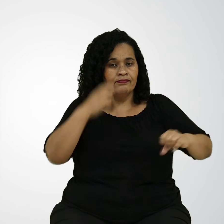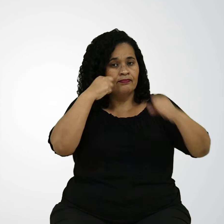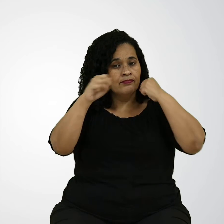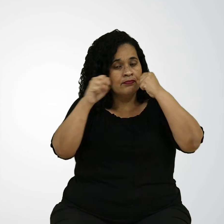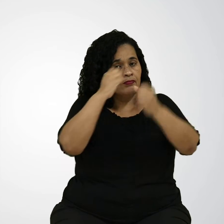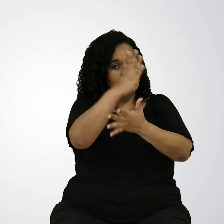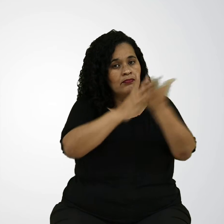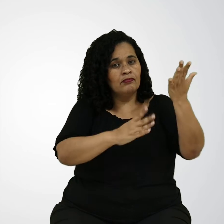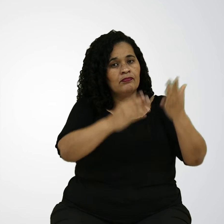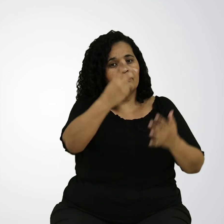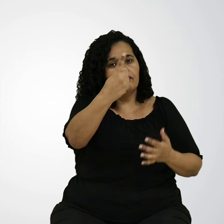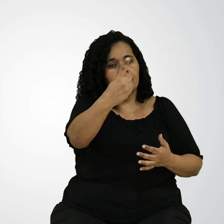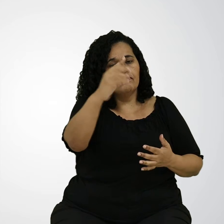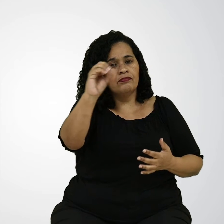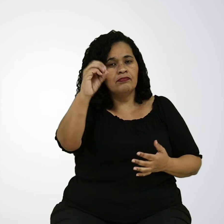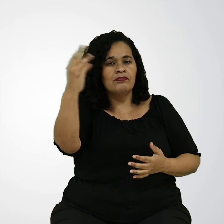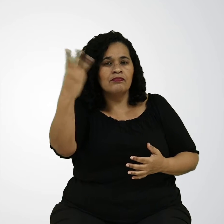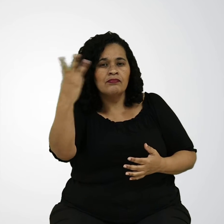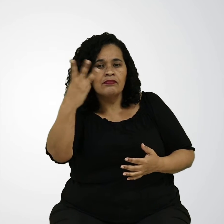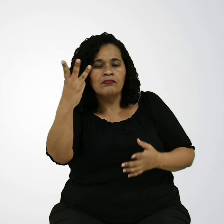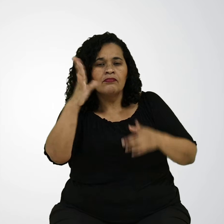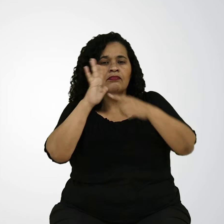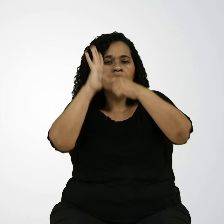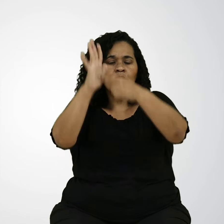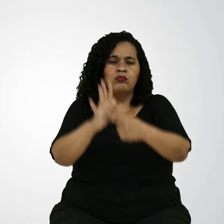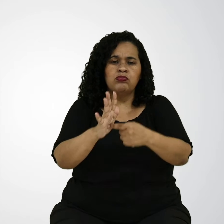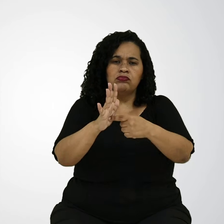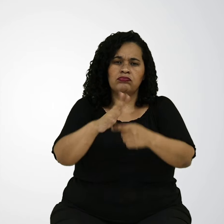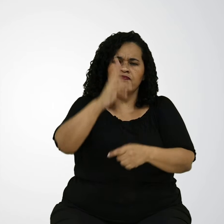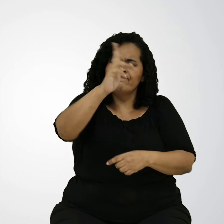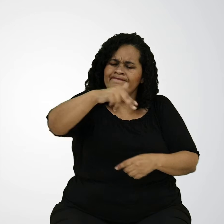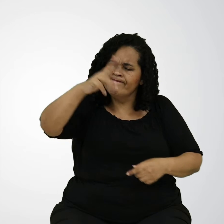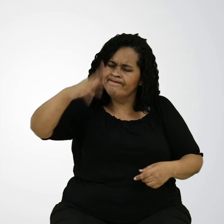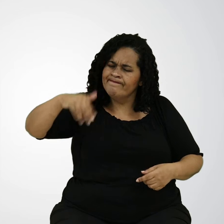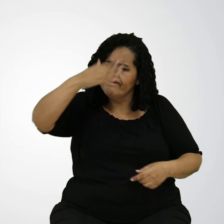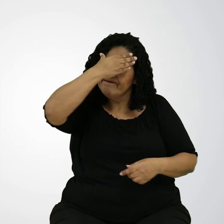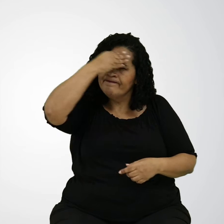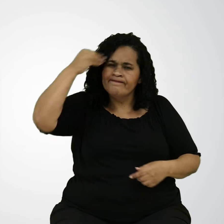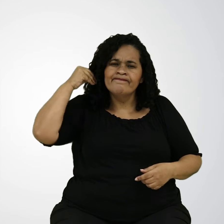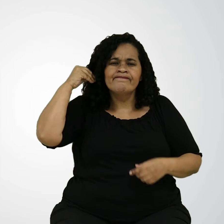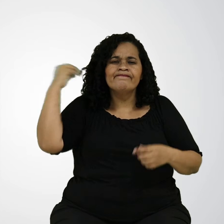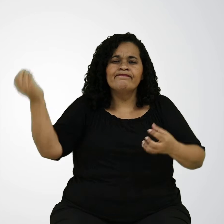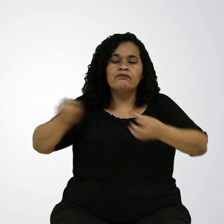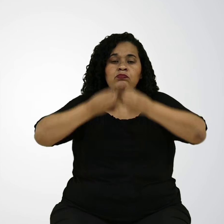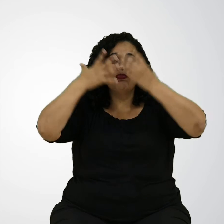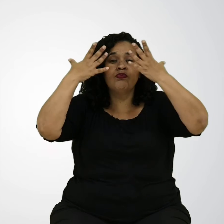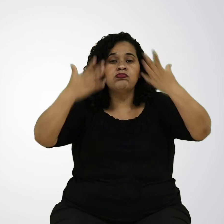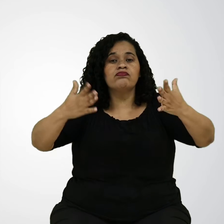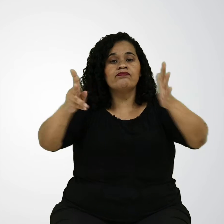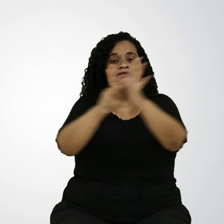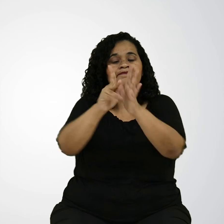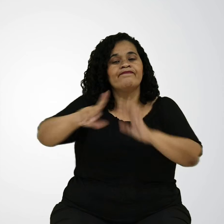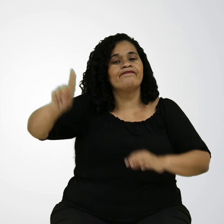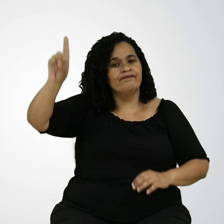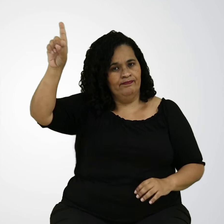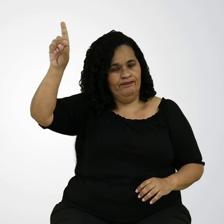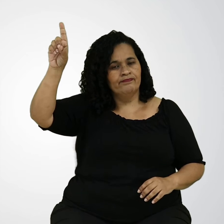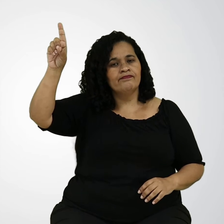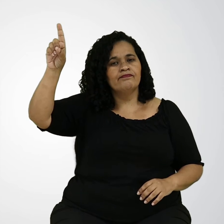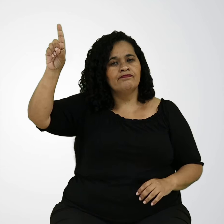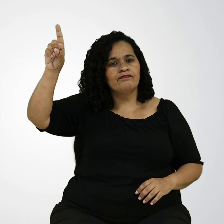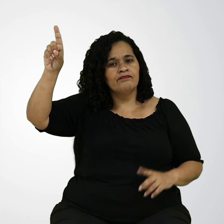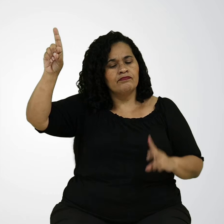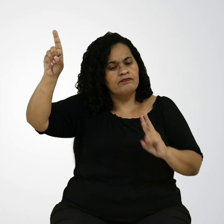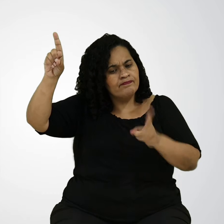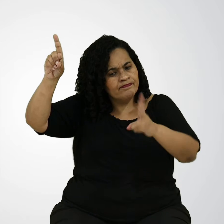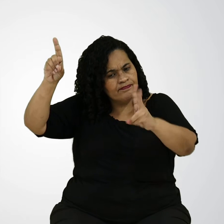né? E não te esqueças de nenhum dos seus benefícios, né? Então, ainda que haja adversidade, os benefícios estão